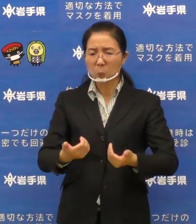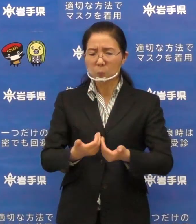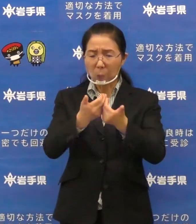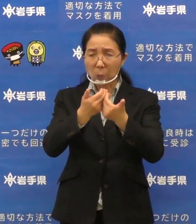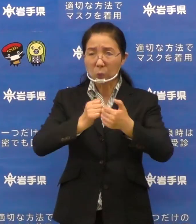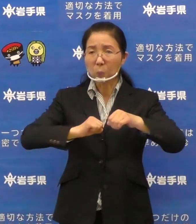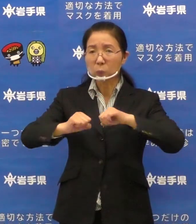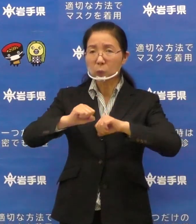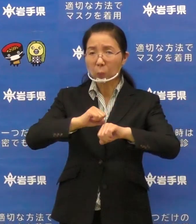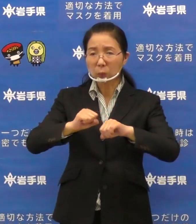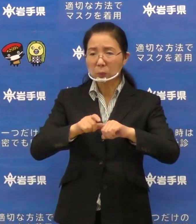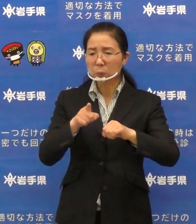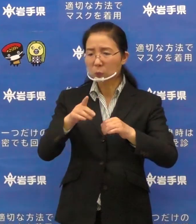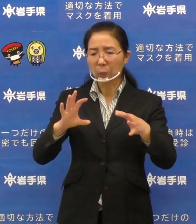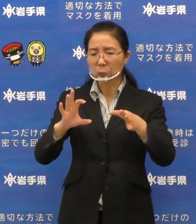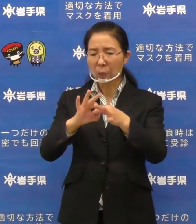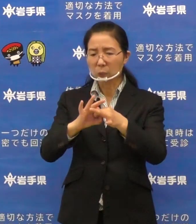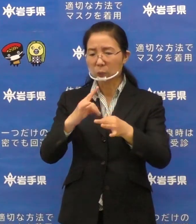ことだと思います。